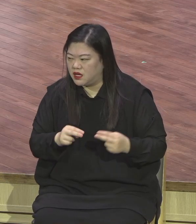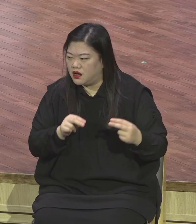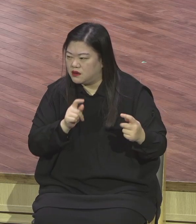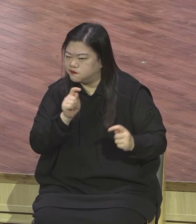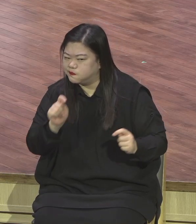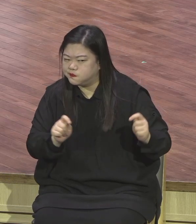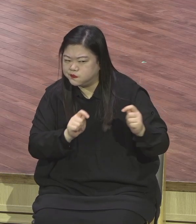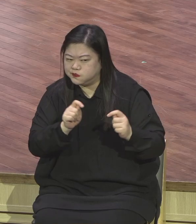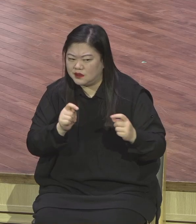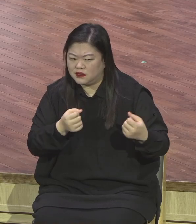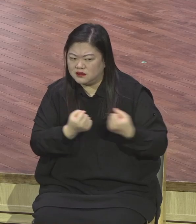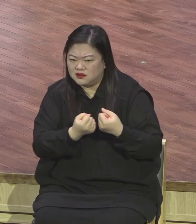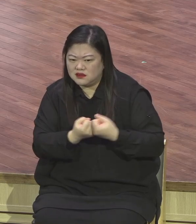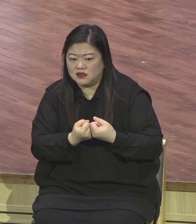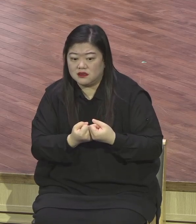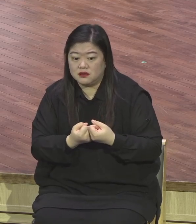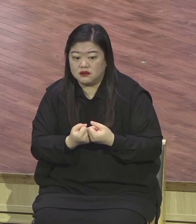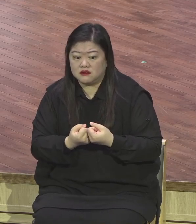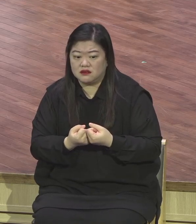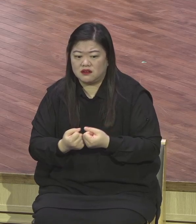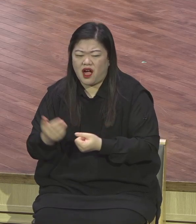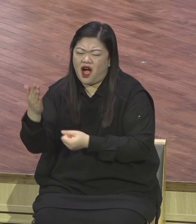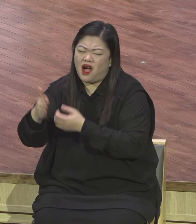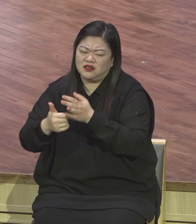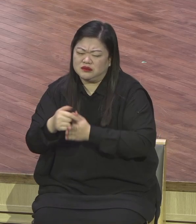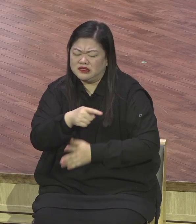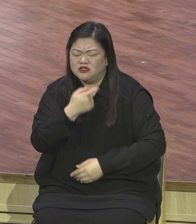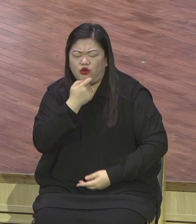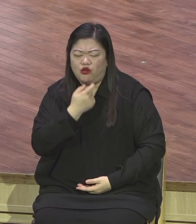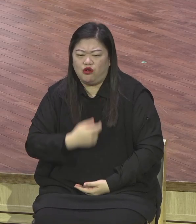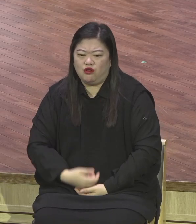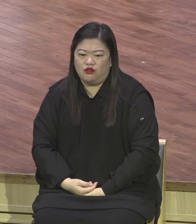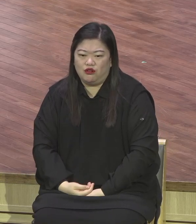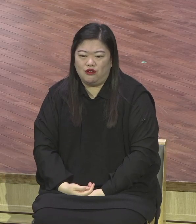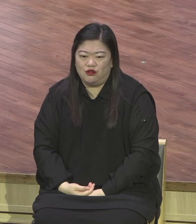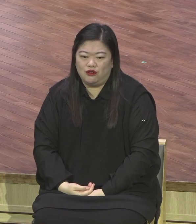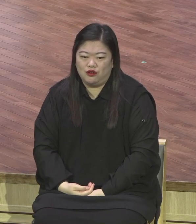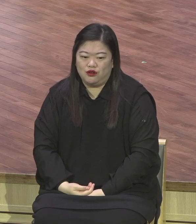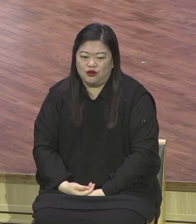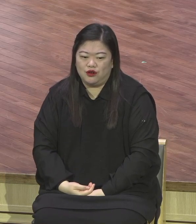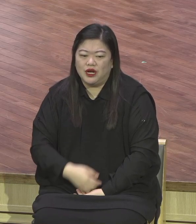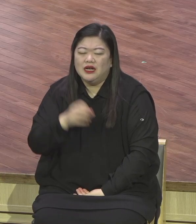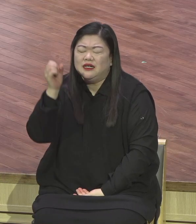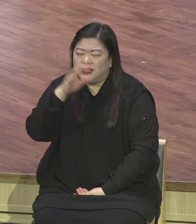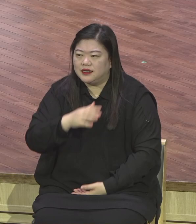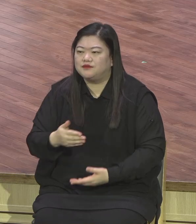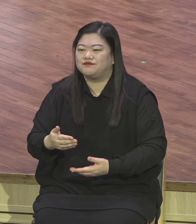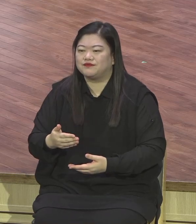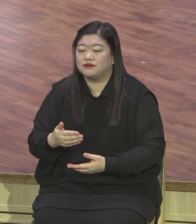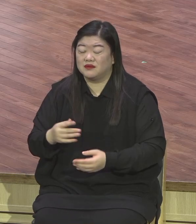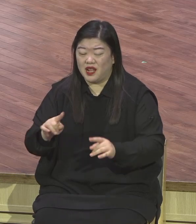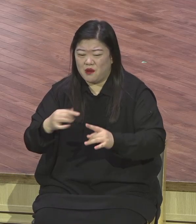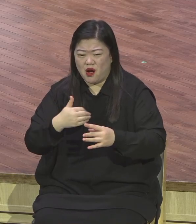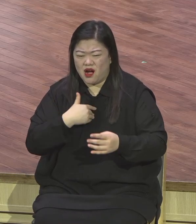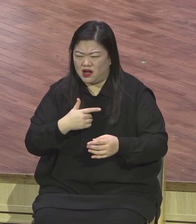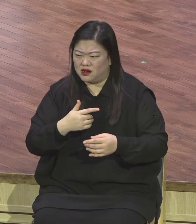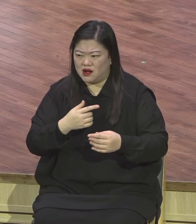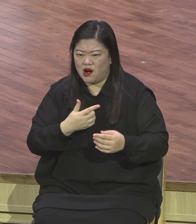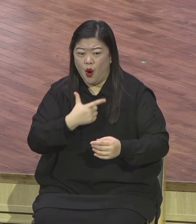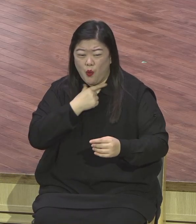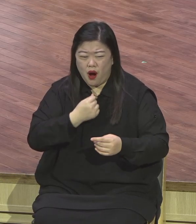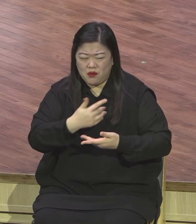이런 거 싫어해요. 그런 거 원치 않습니다. 그냥 다 양보하고 말아버리지. 거기에 대해서 막